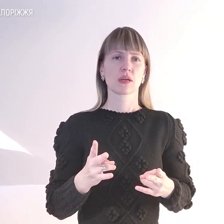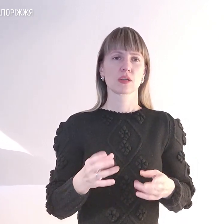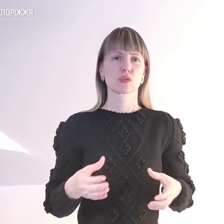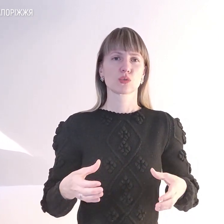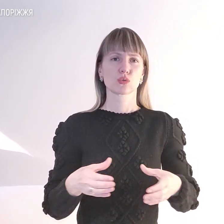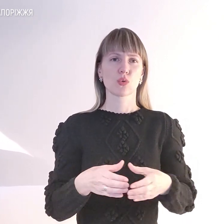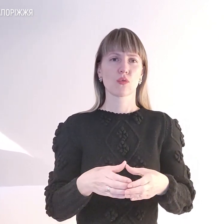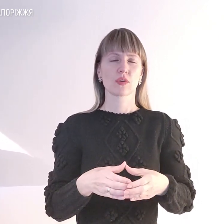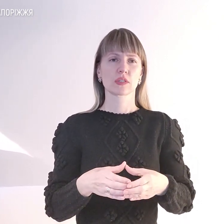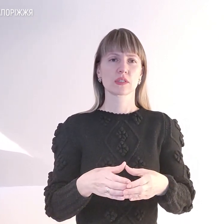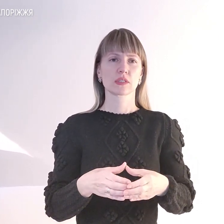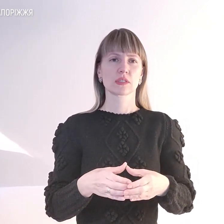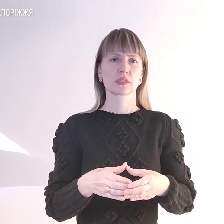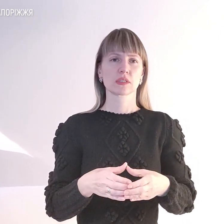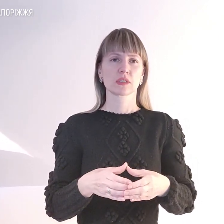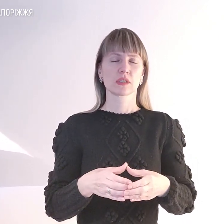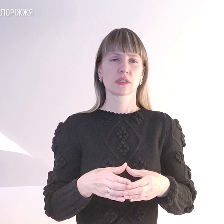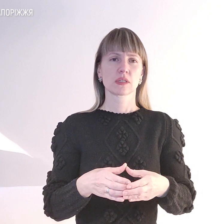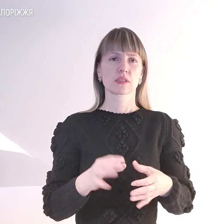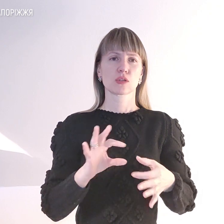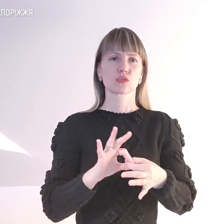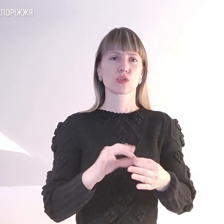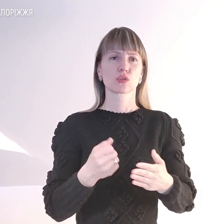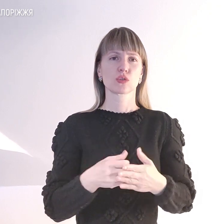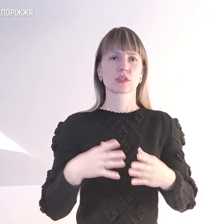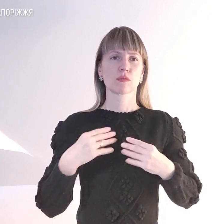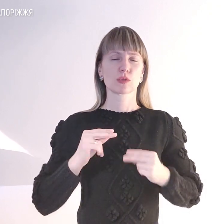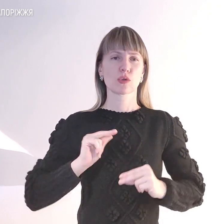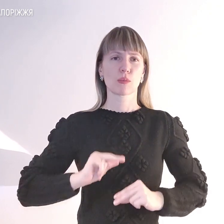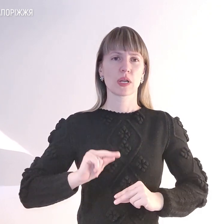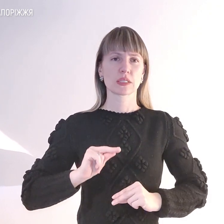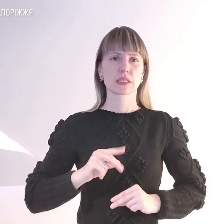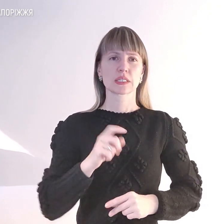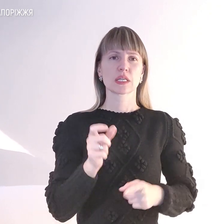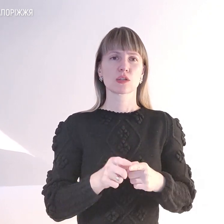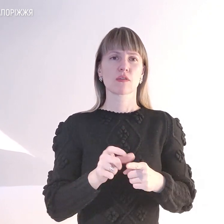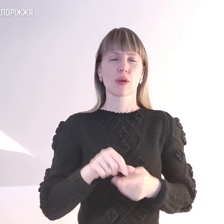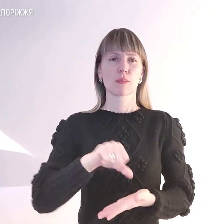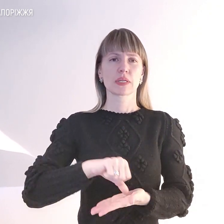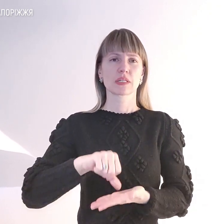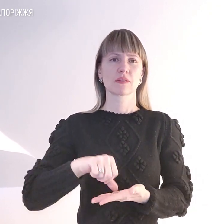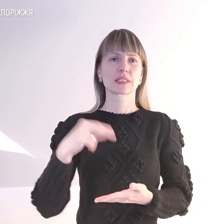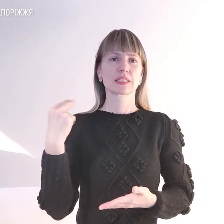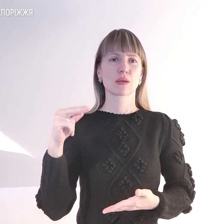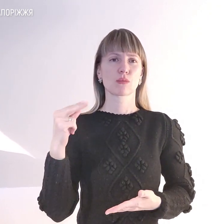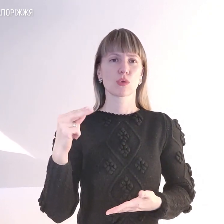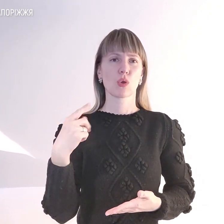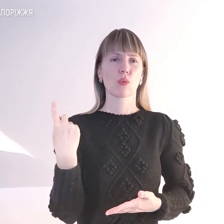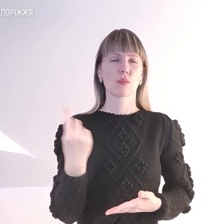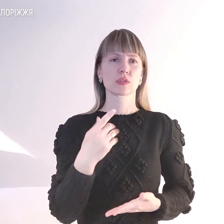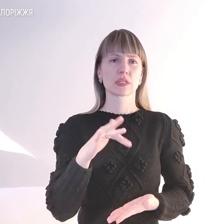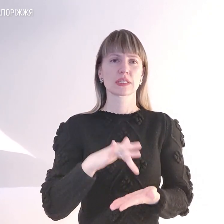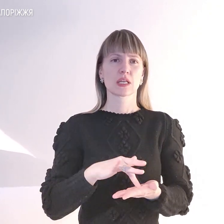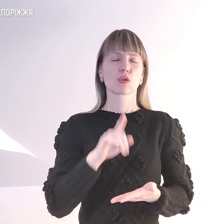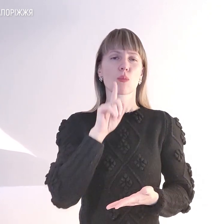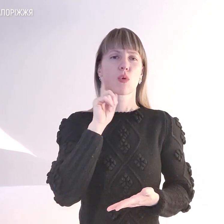згуртовуватися, залучатися до совмісної праці. За словами представника Запорізького обласного центру молоді